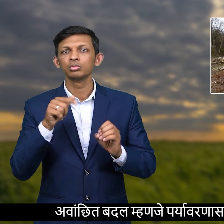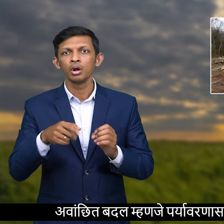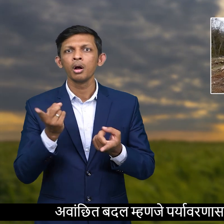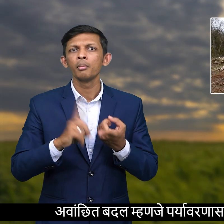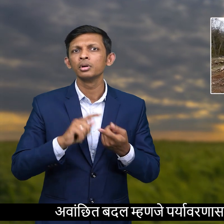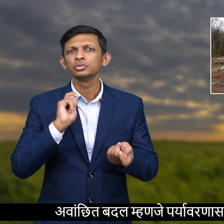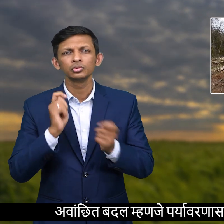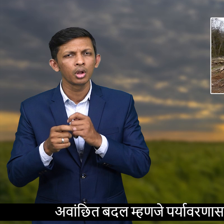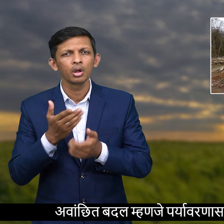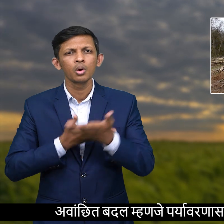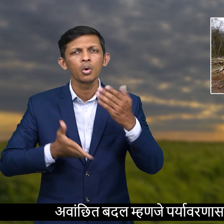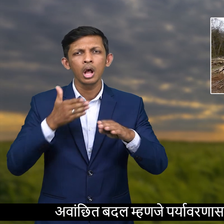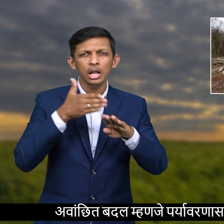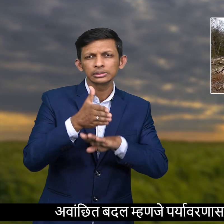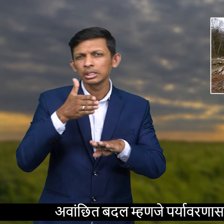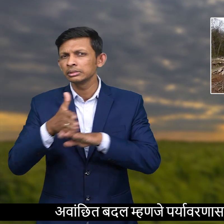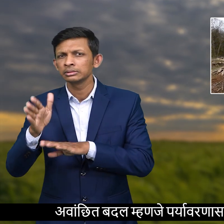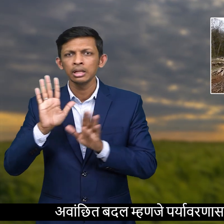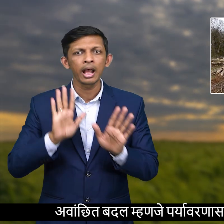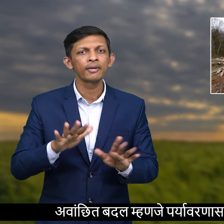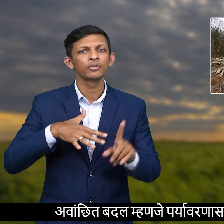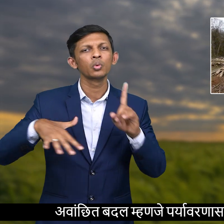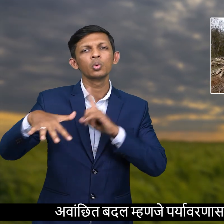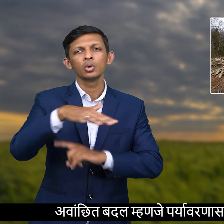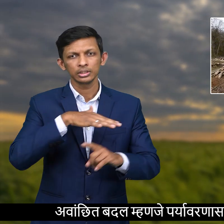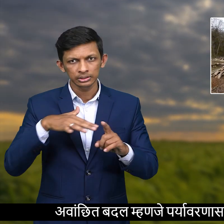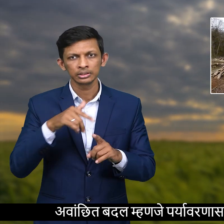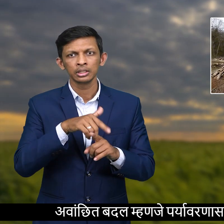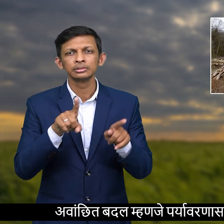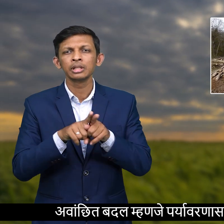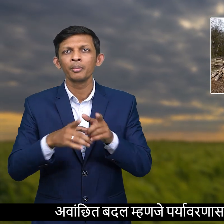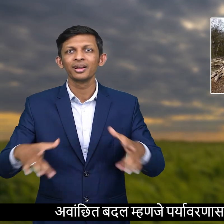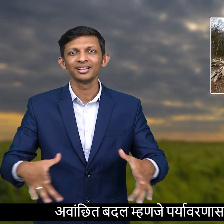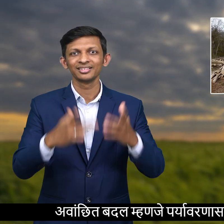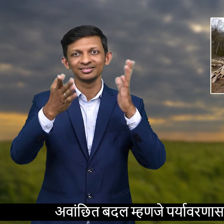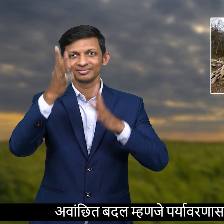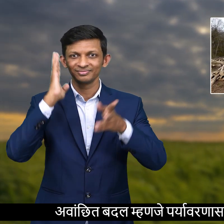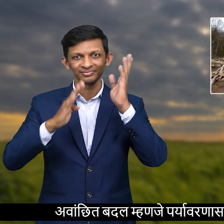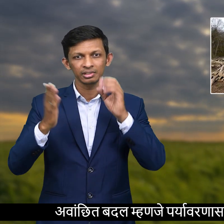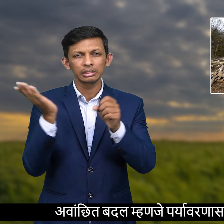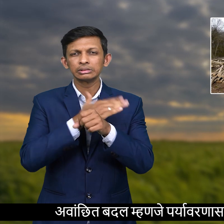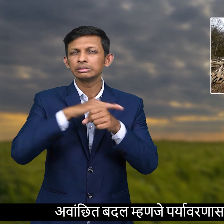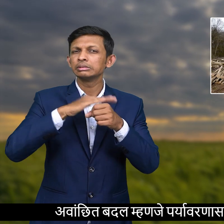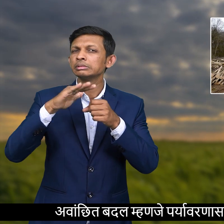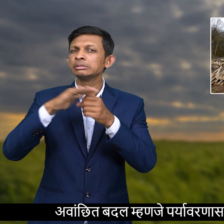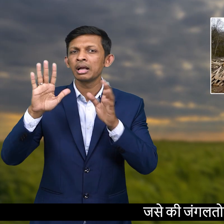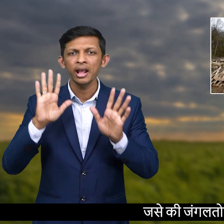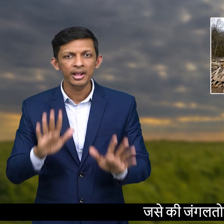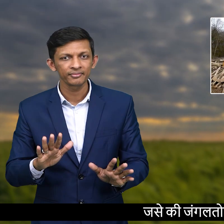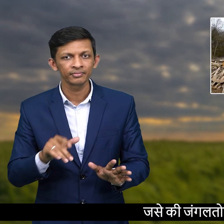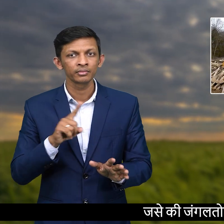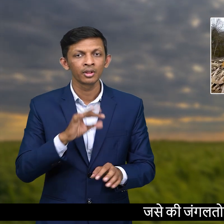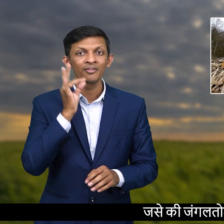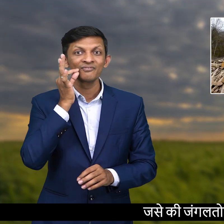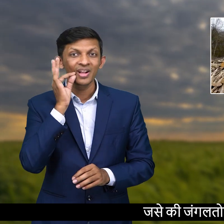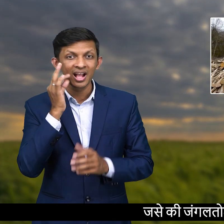अवांछित बदल म्हणजे पर्यावरणासाठी हानिकारक आणि आपल्याला नको असलेले बदल, जसे